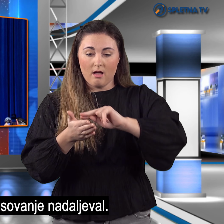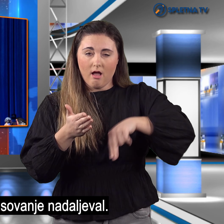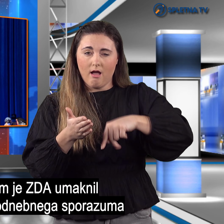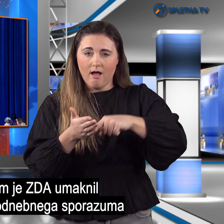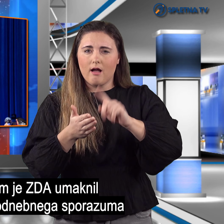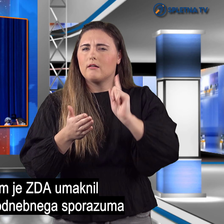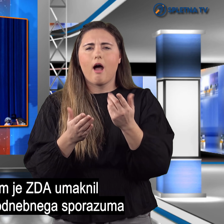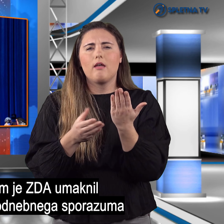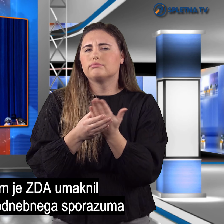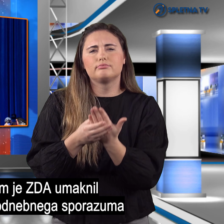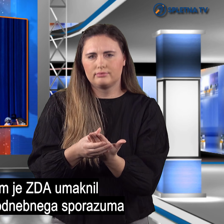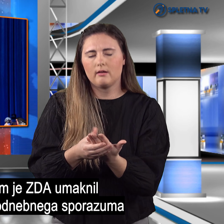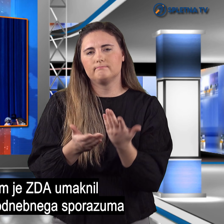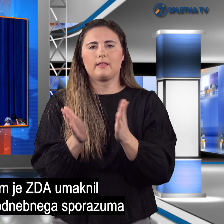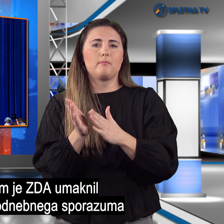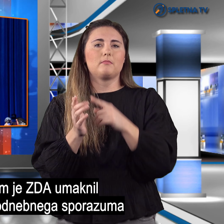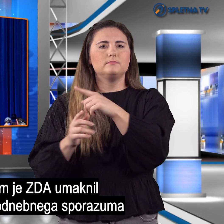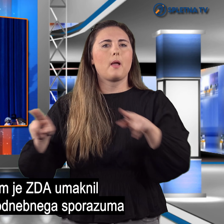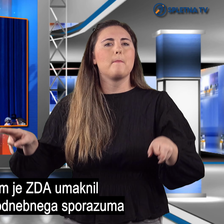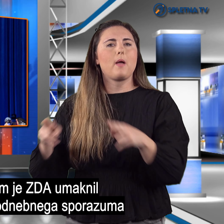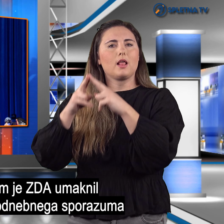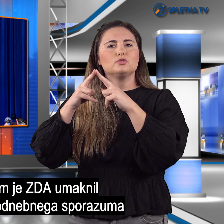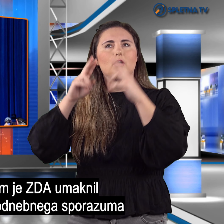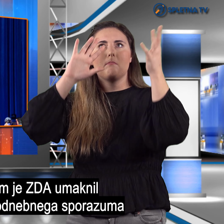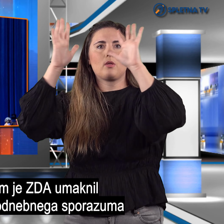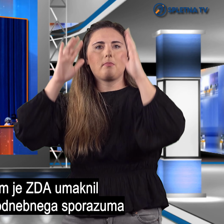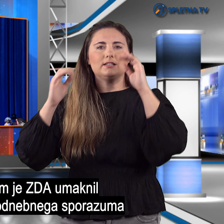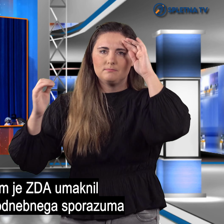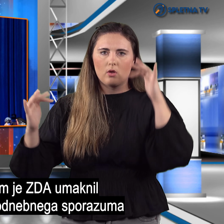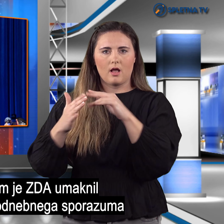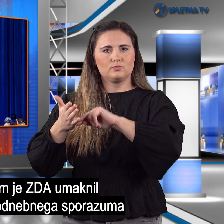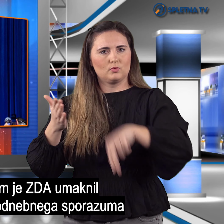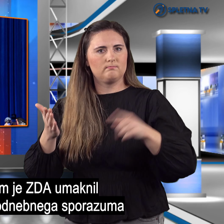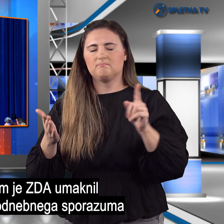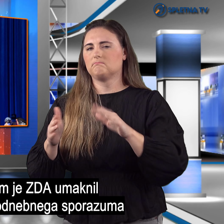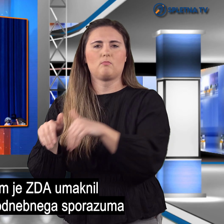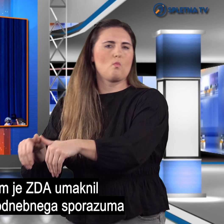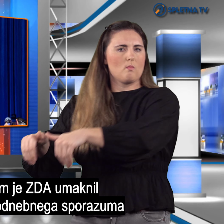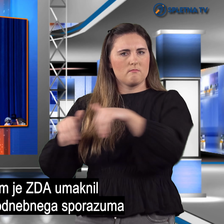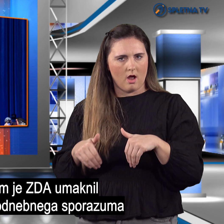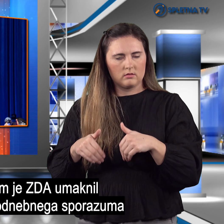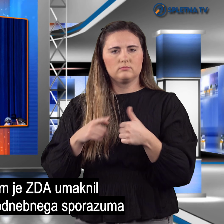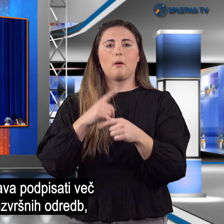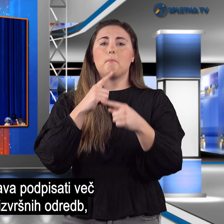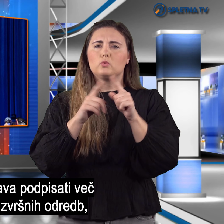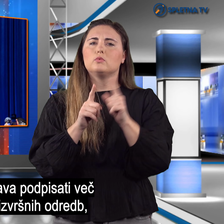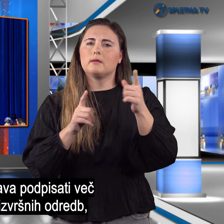Med drugim je ZDA umaknil iz pariškega podnebnega sporazuma in namerava podpisati več kot 200 izvršnih